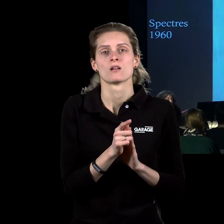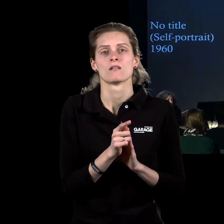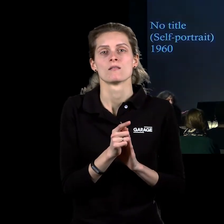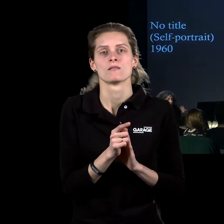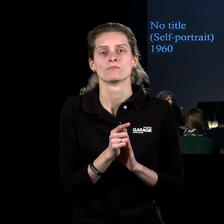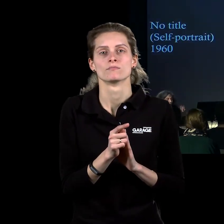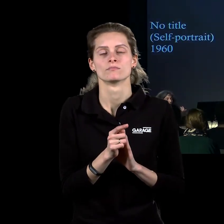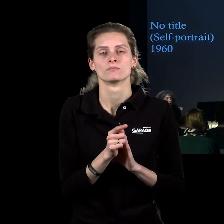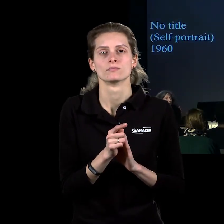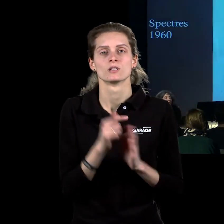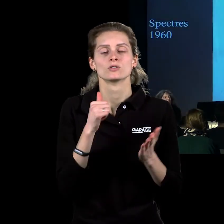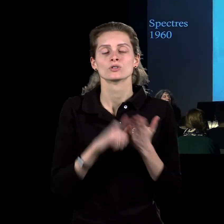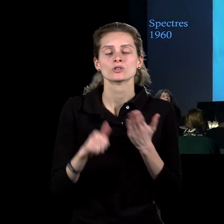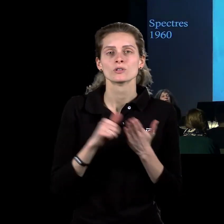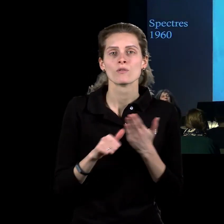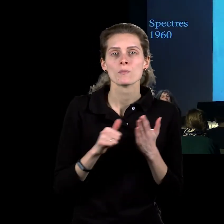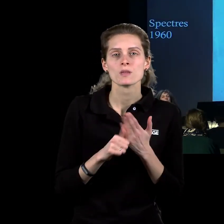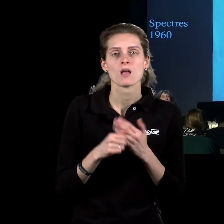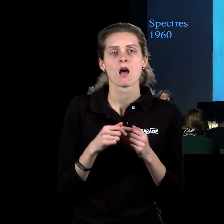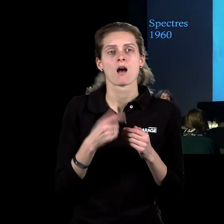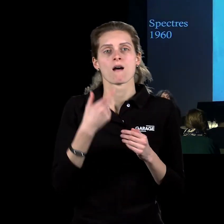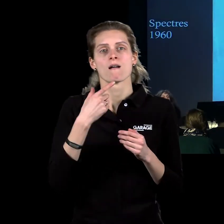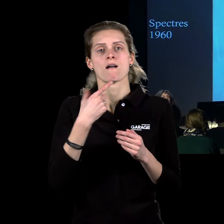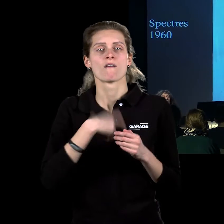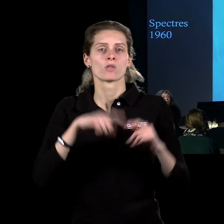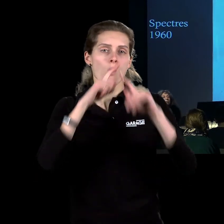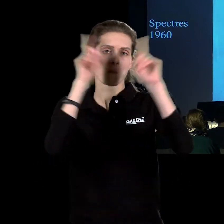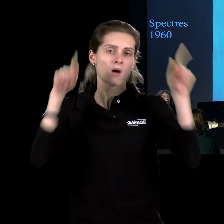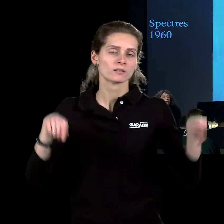да, названных или не названных автопортретов.